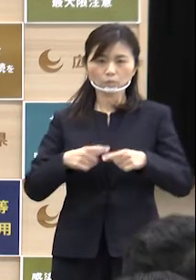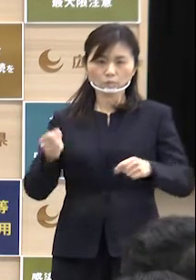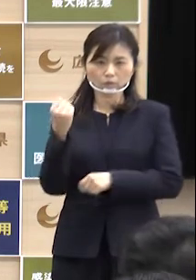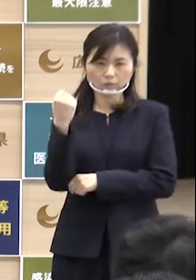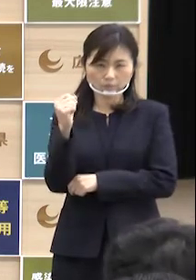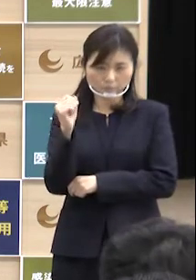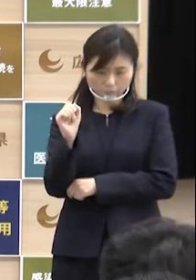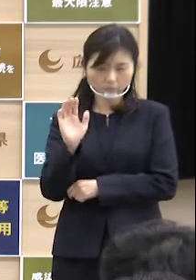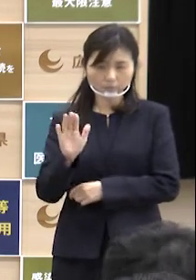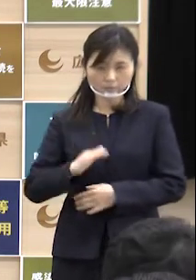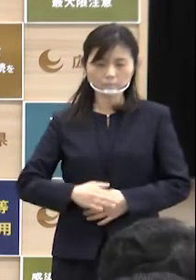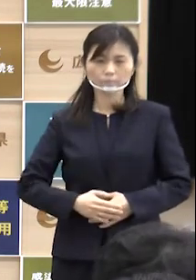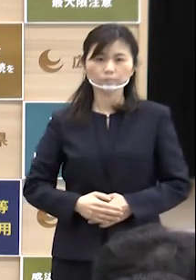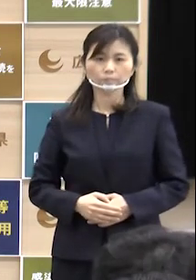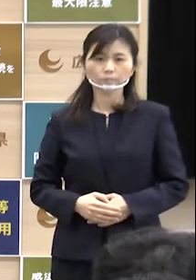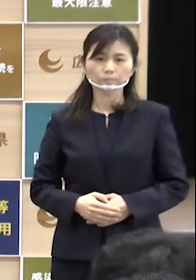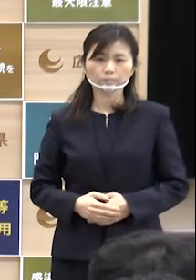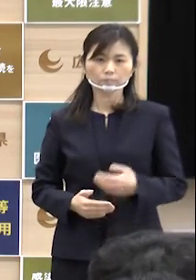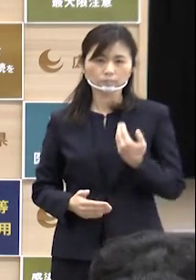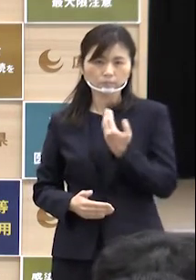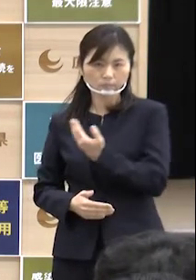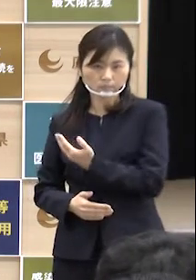中国新聞の宮野と言います。